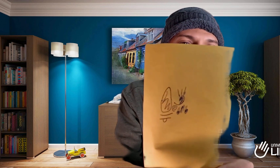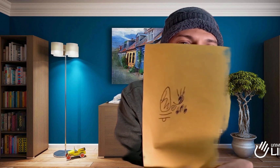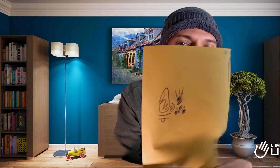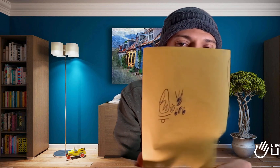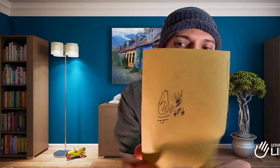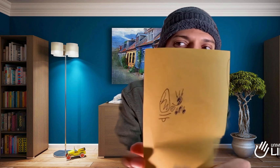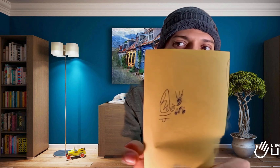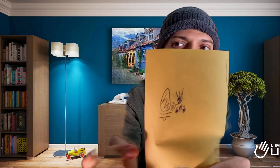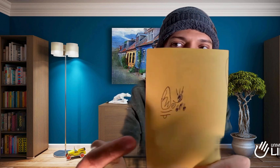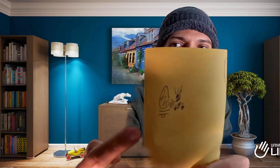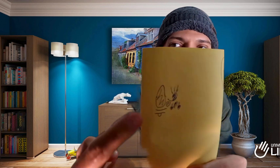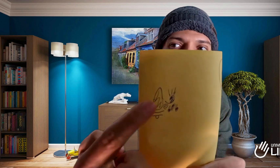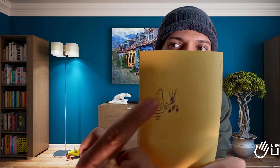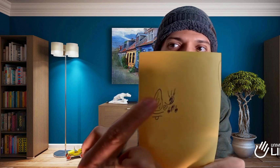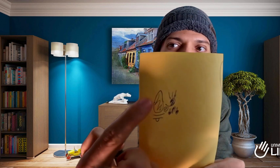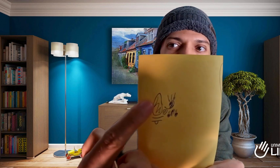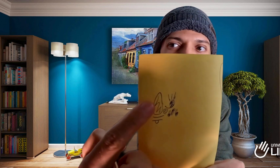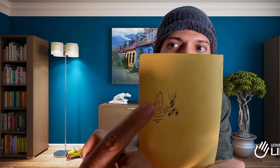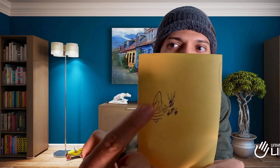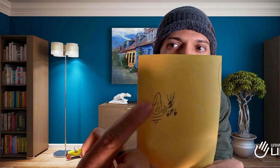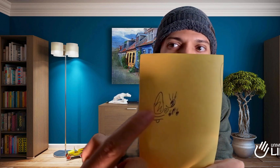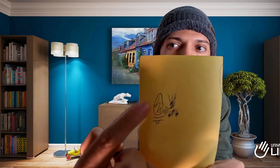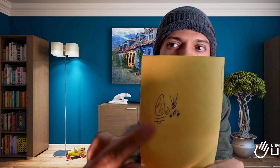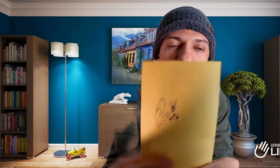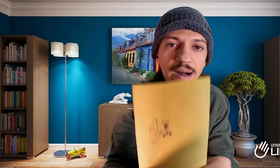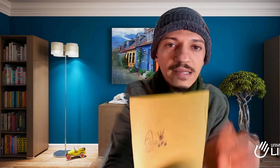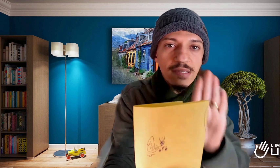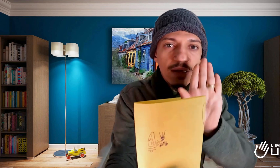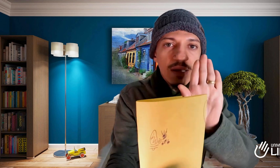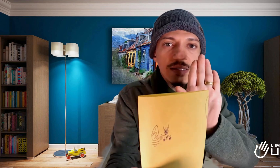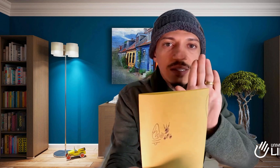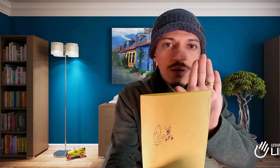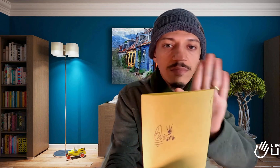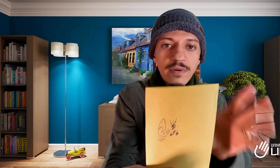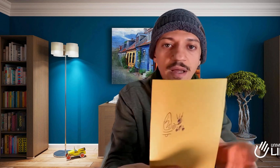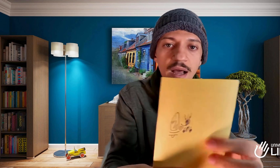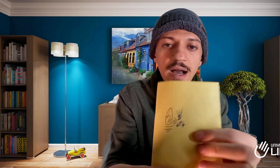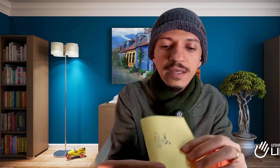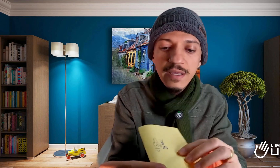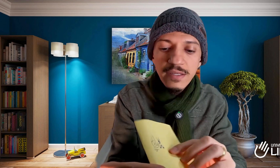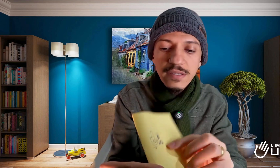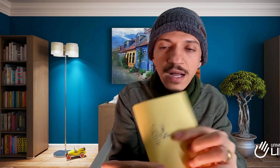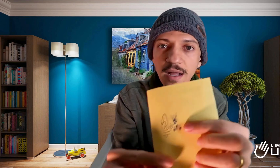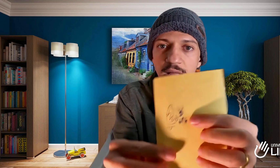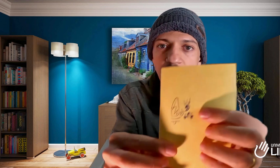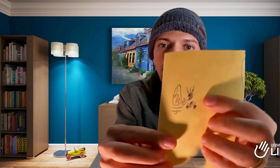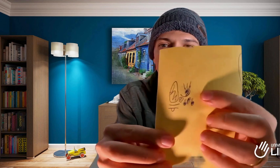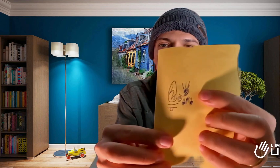Percebeu? Ou seja, aqui está aquela mão de base, que é essa mão. Aqui está